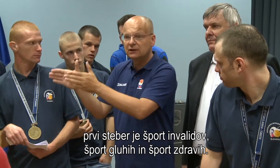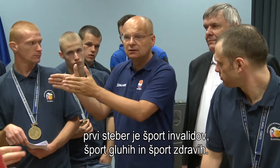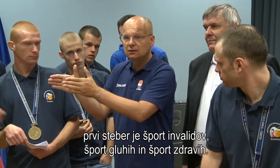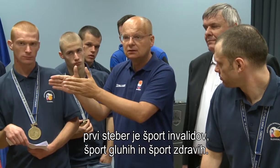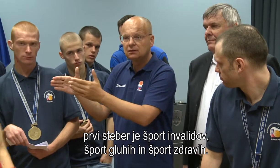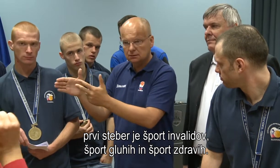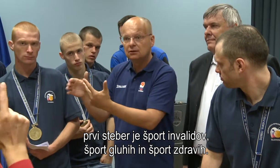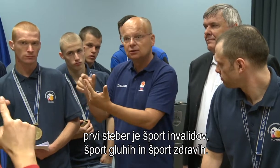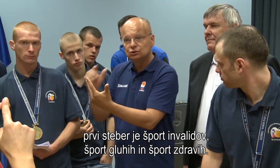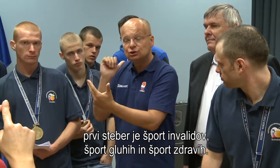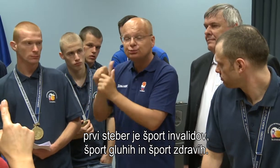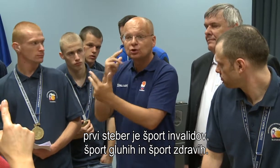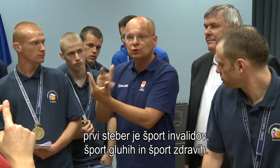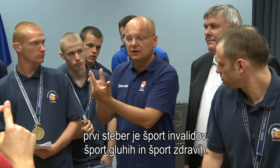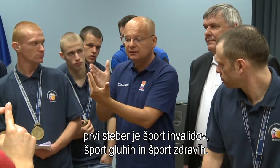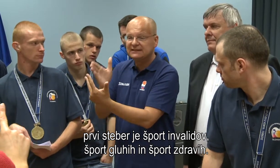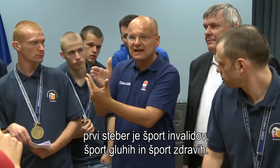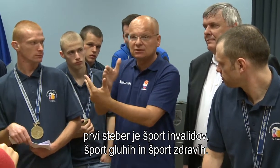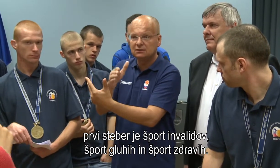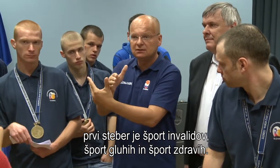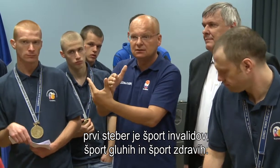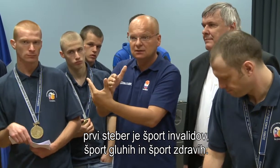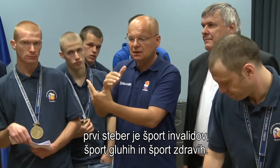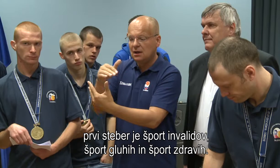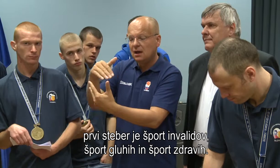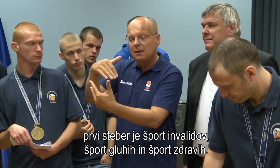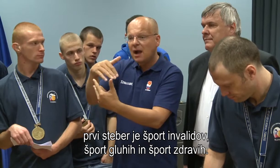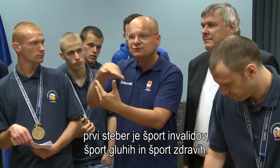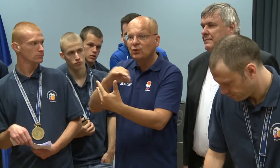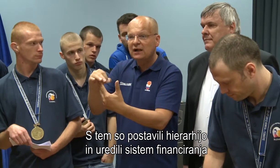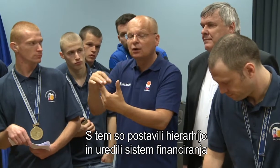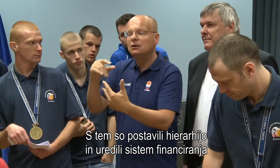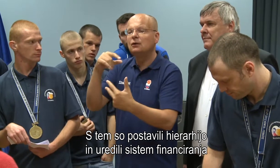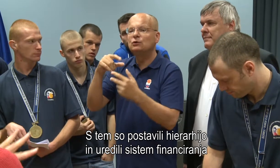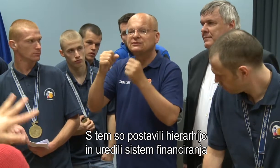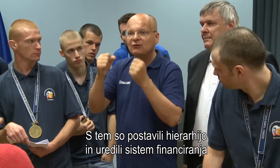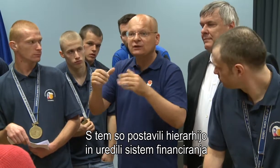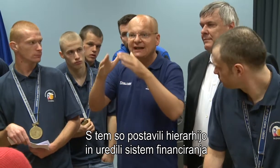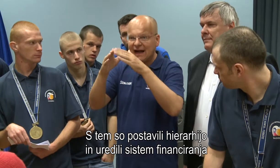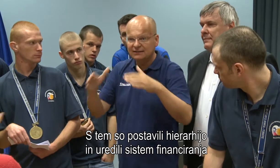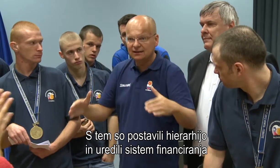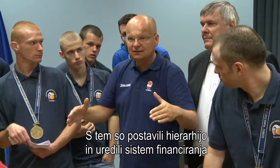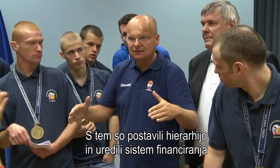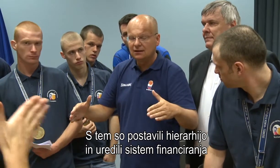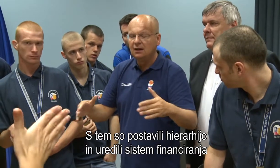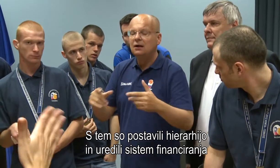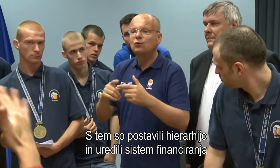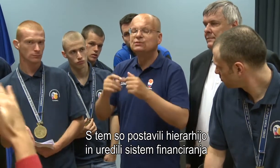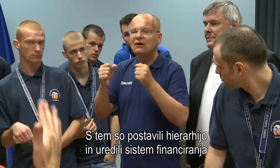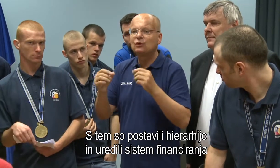šport invalide, drugi je šport gluhih in pa šport zdravih. In imajo to urejeno, kot 3 stebre, imajo